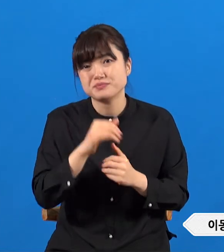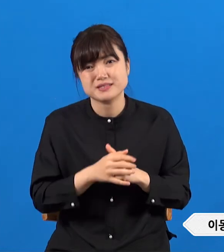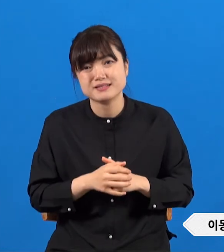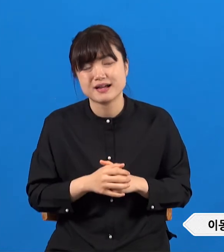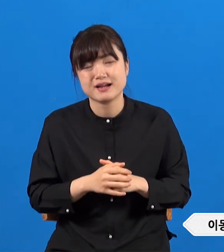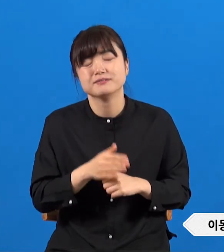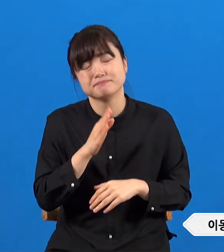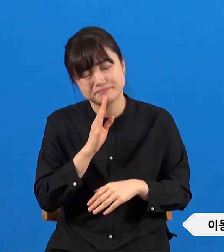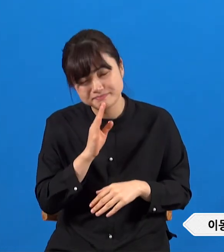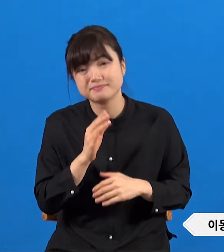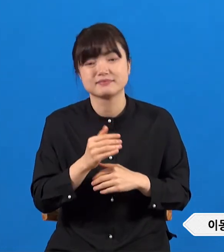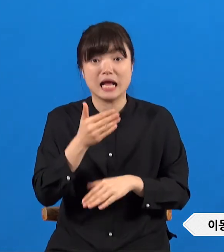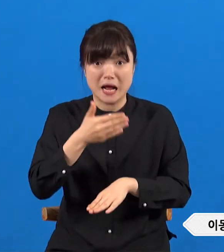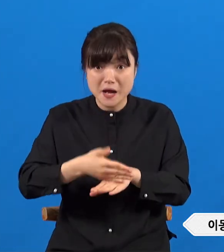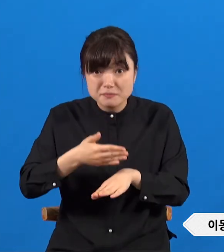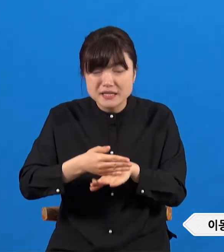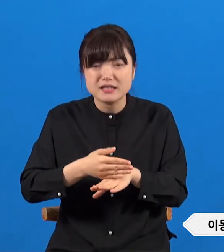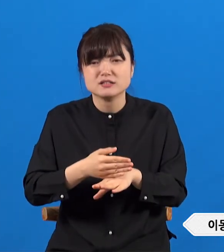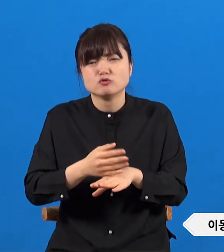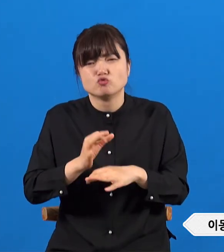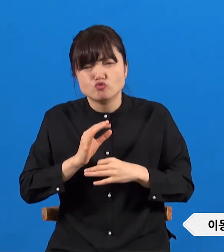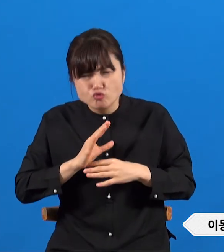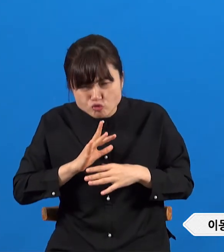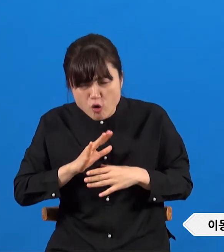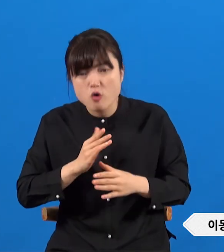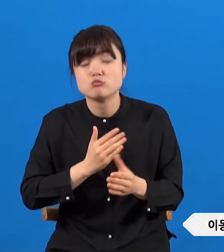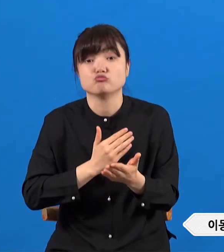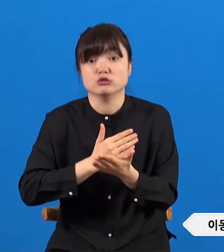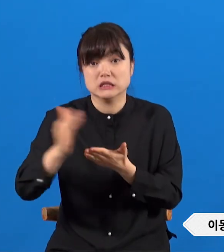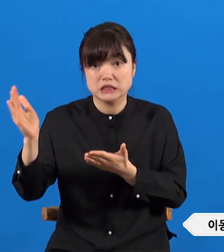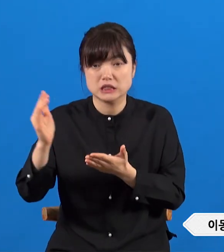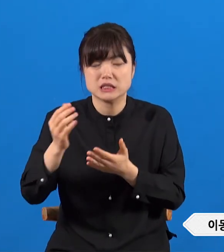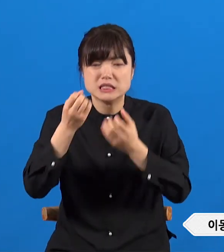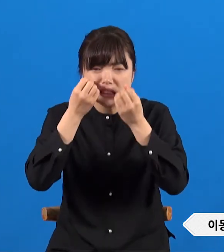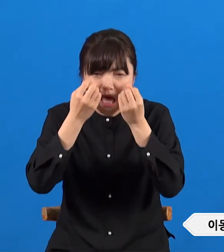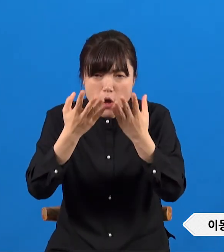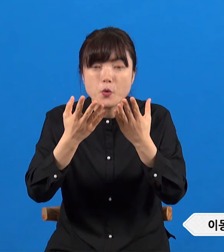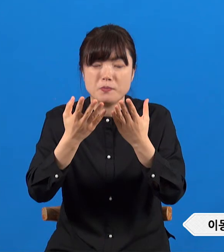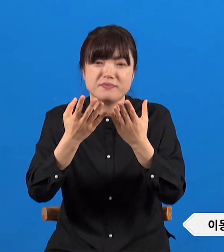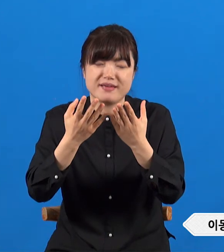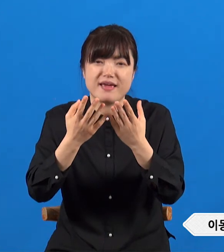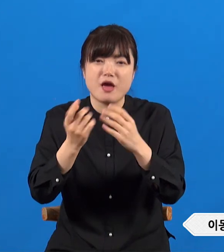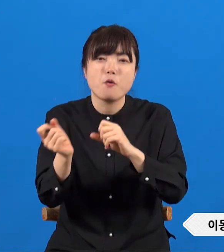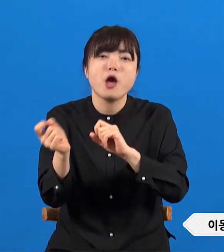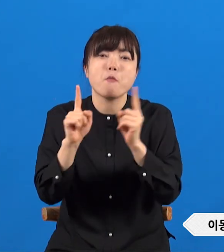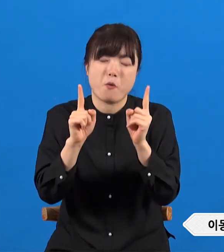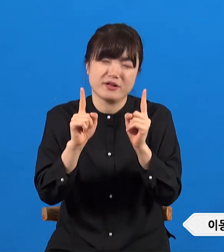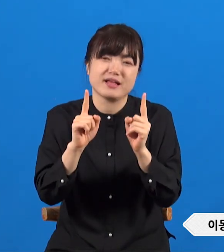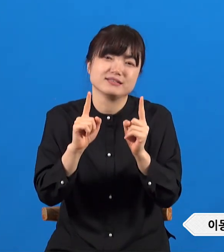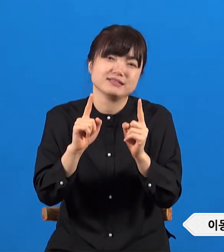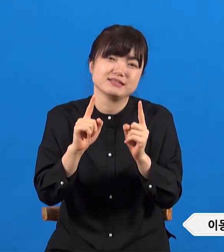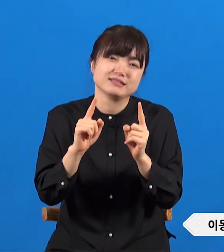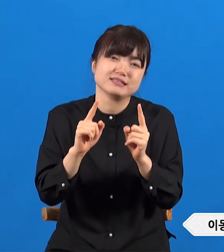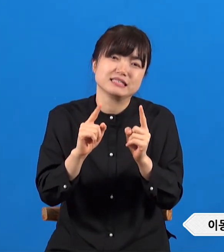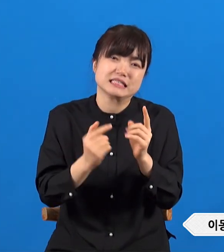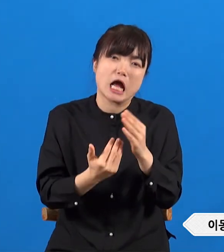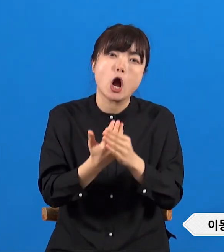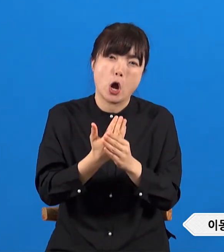그렇습니다. 그렇기 때문에 감사는 두려움을 물리치고 새로운 우리 인생의 미래를 여는 중요한 사건인 것입니다.